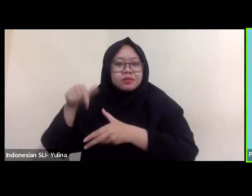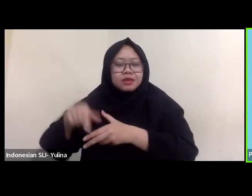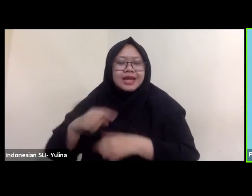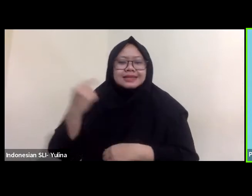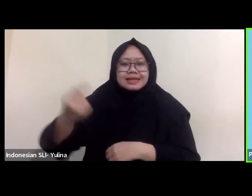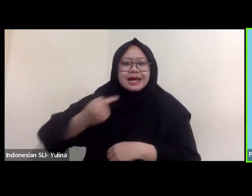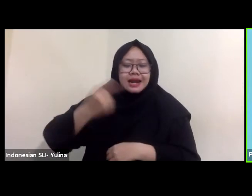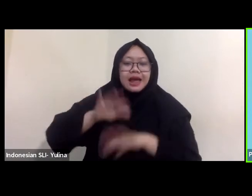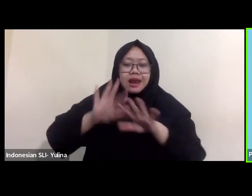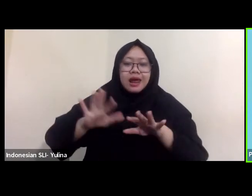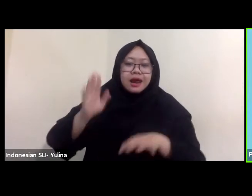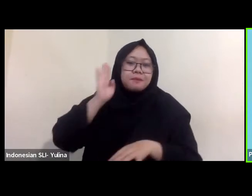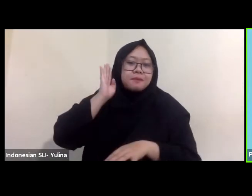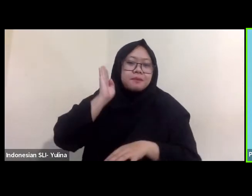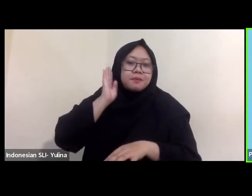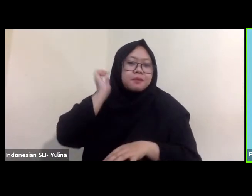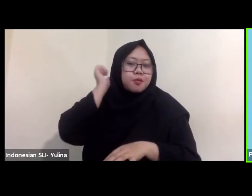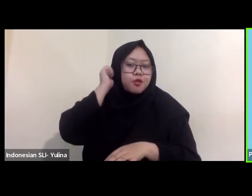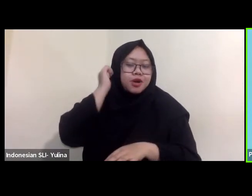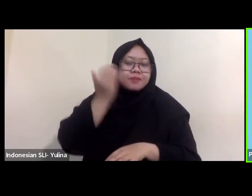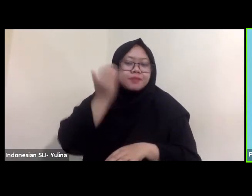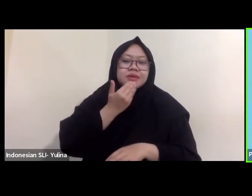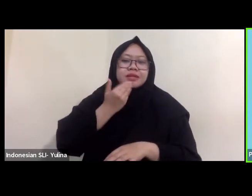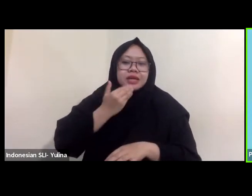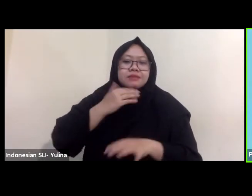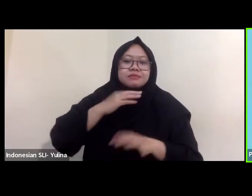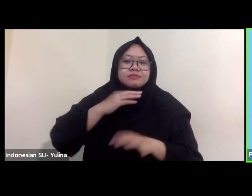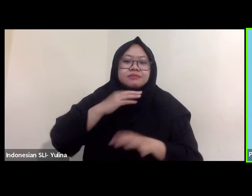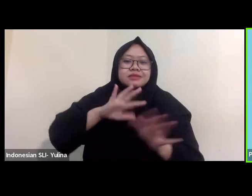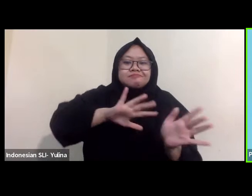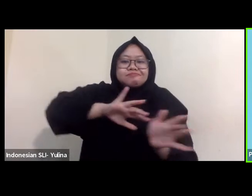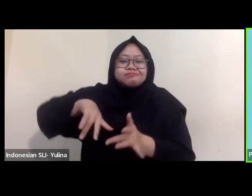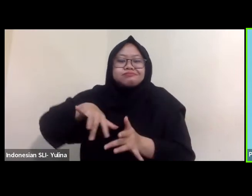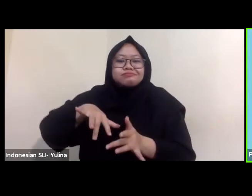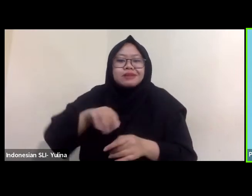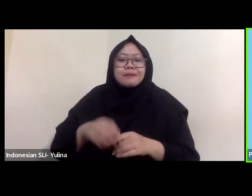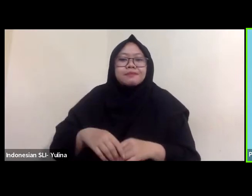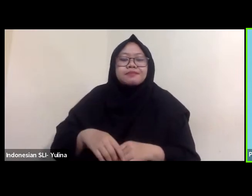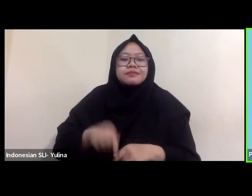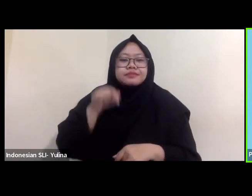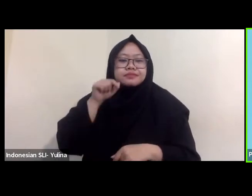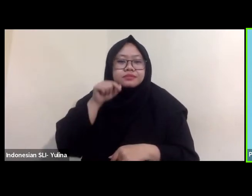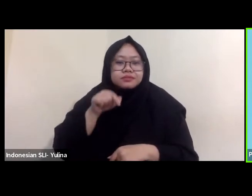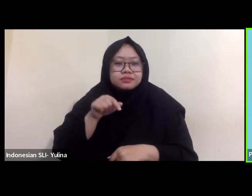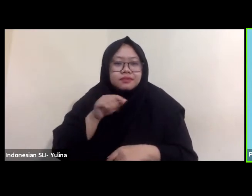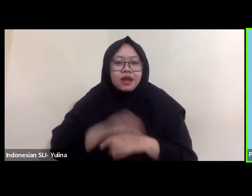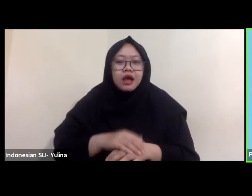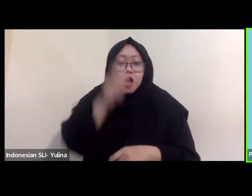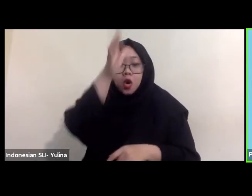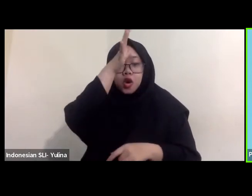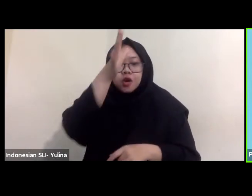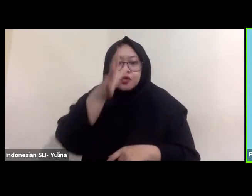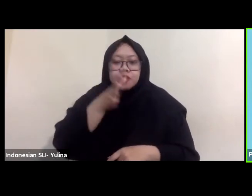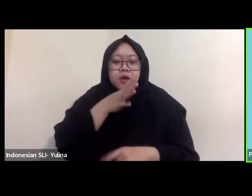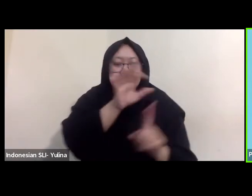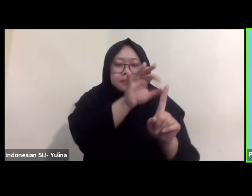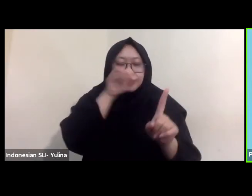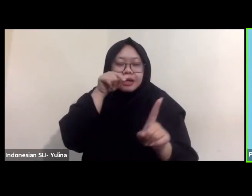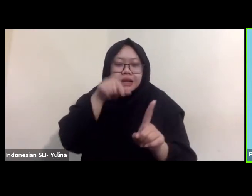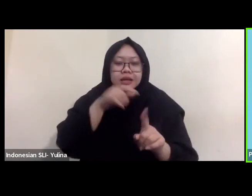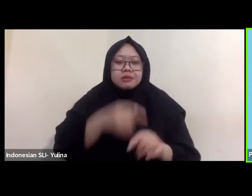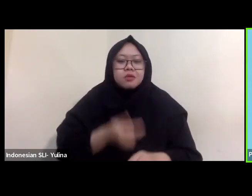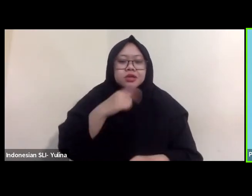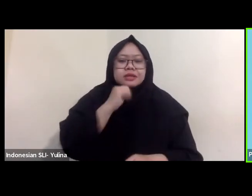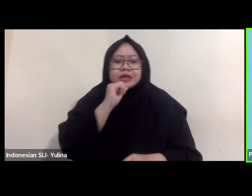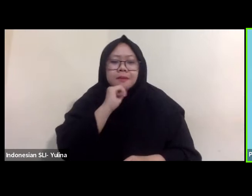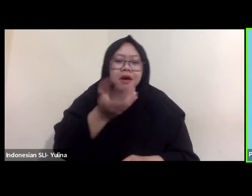dan dikorbankan. Dalam keterbatasan sumber daya yang mengharuskan orang tua memilih siapa yang akan diberangkatkan ke sekolah, siapa yang akan disekolahkan,